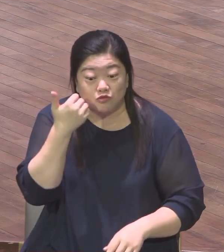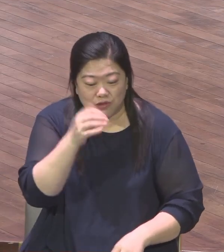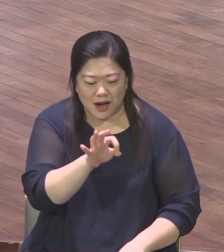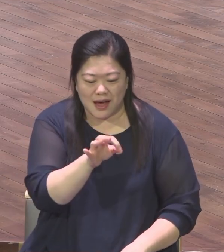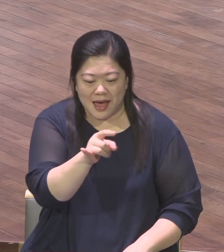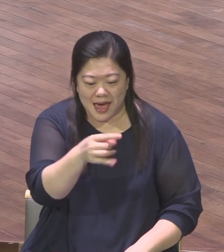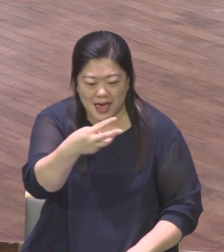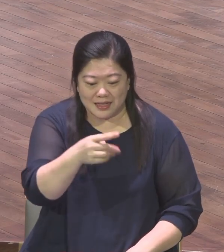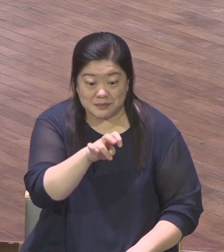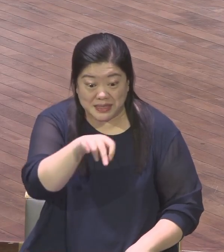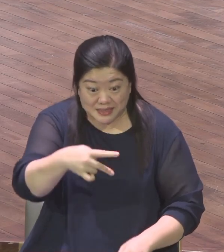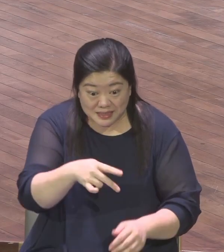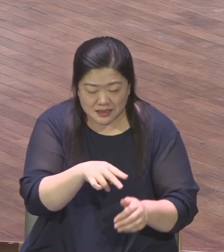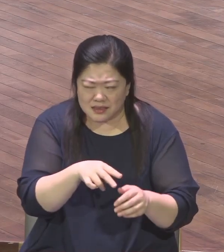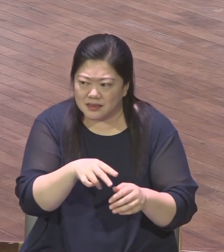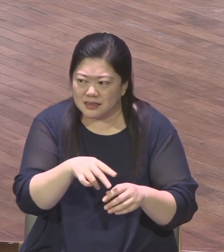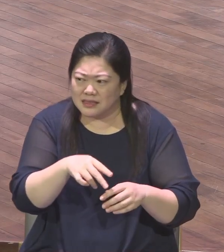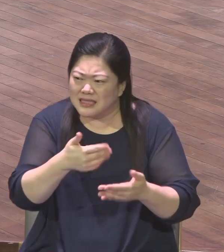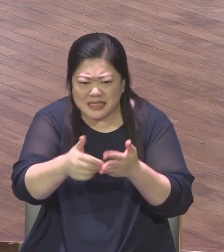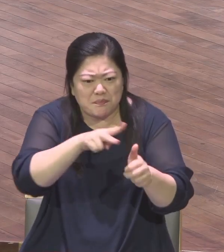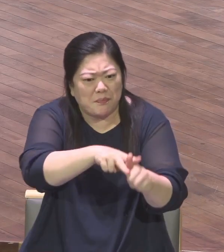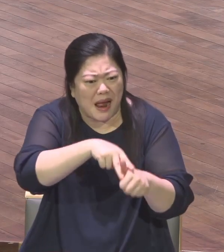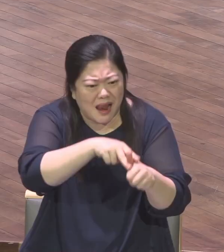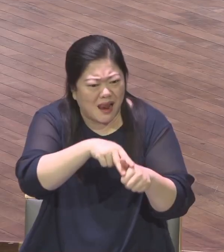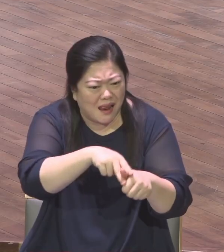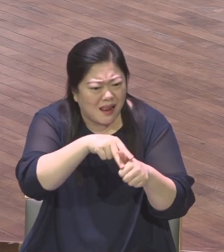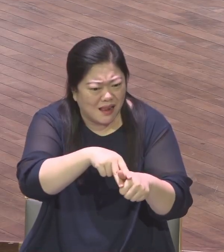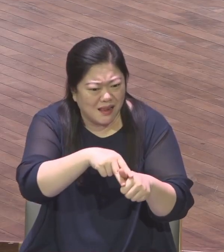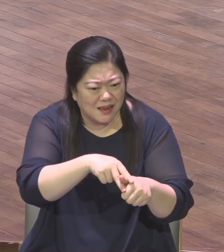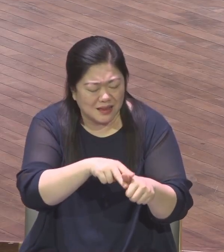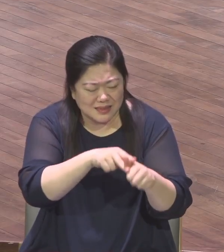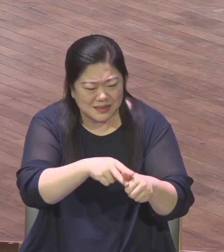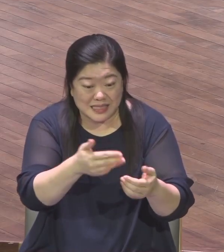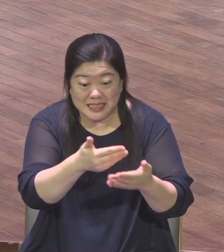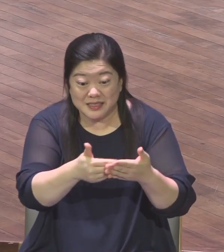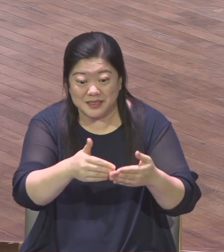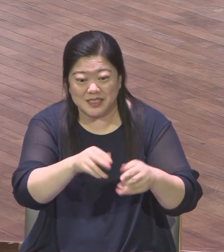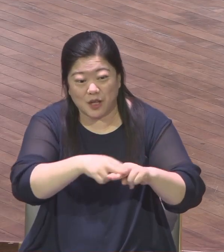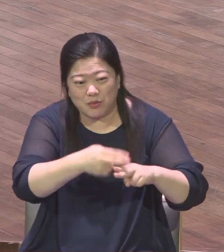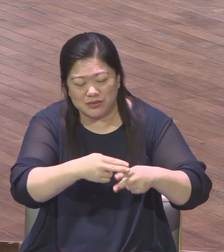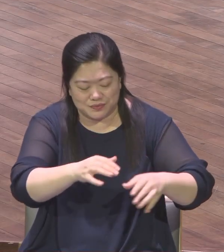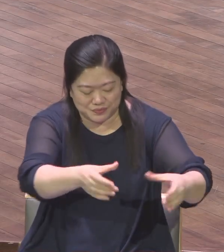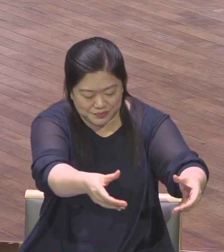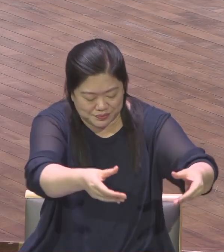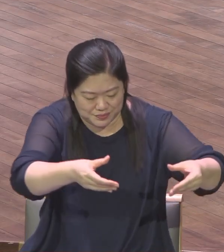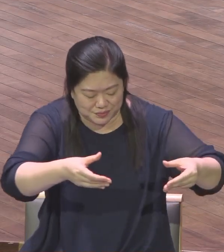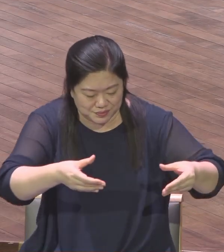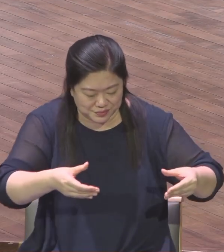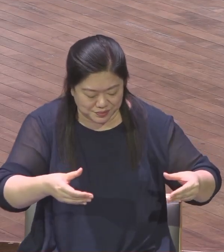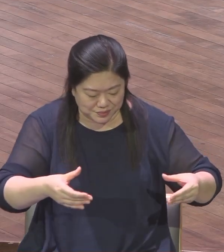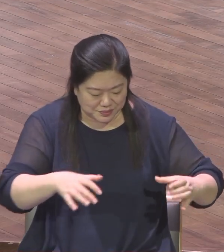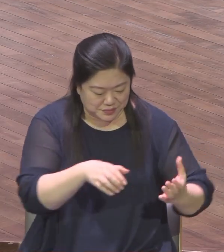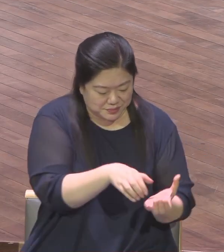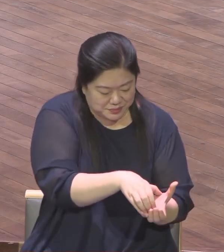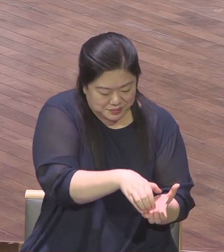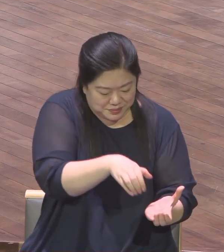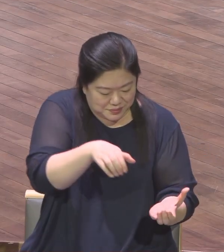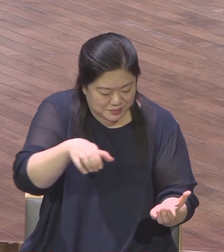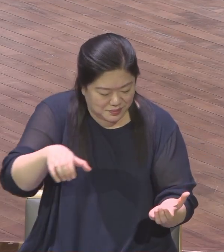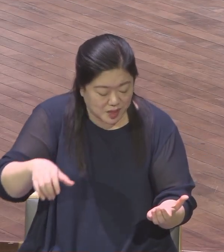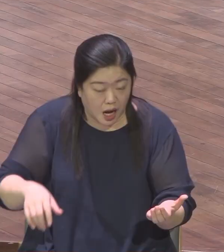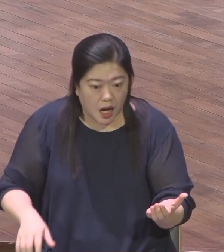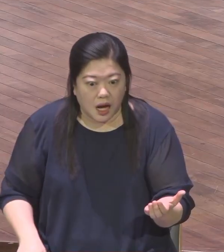에르메스 선물을 받고 매매해 보면요, 완전히 틀려요. 다른 브랜드도 있잖아요. 좀 유명